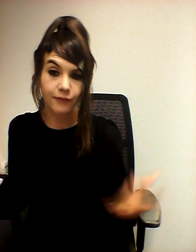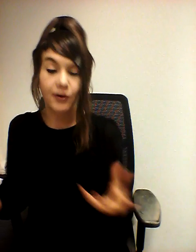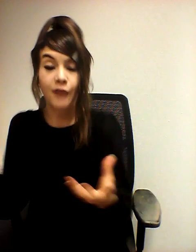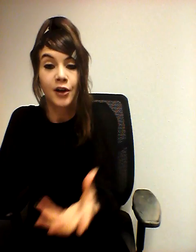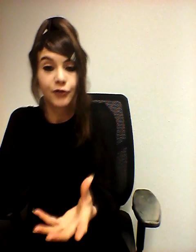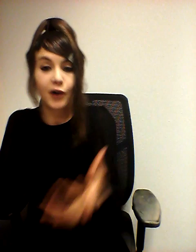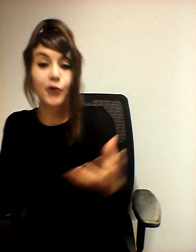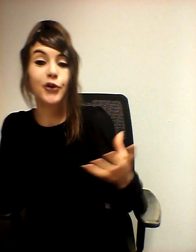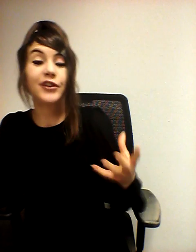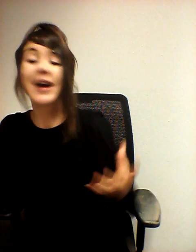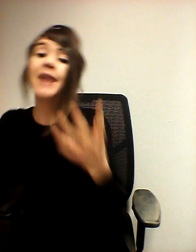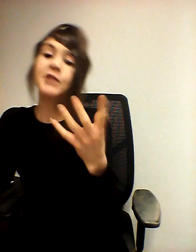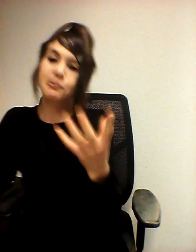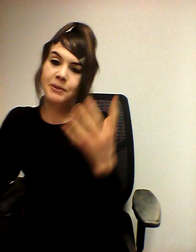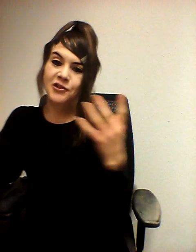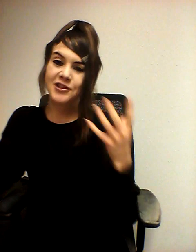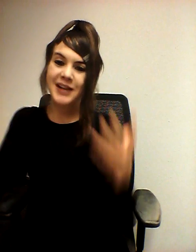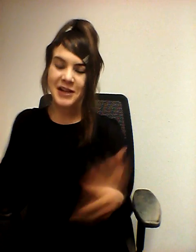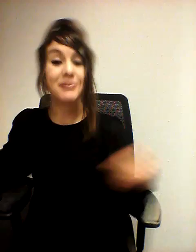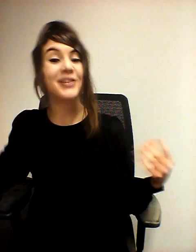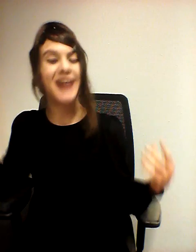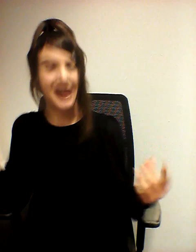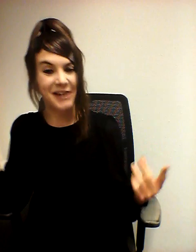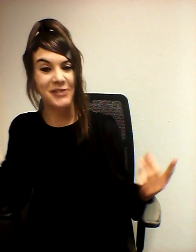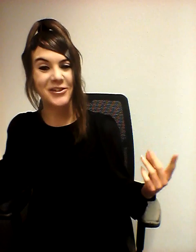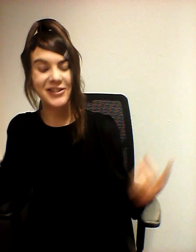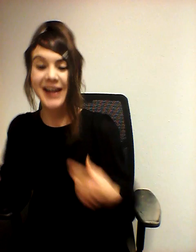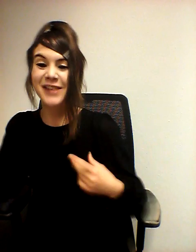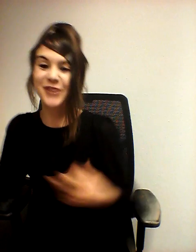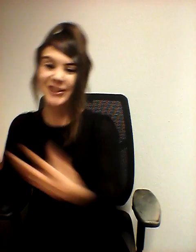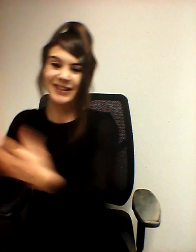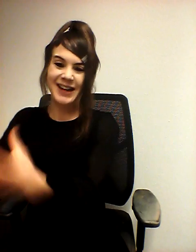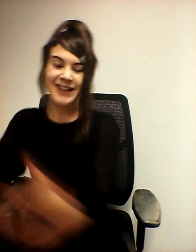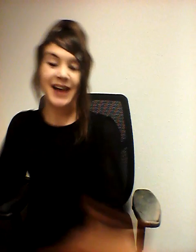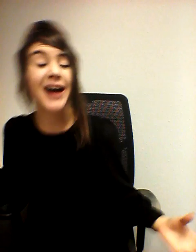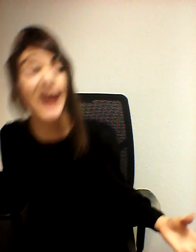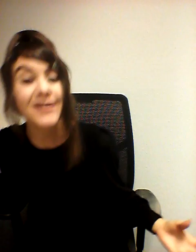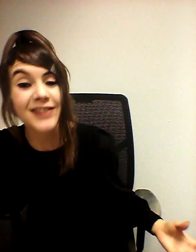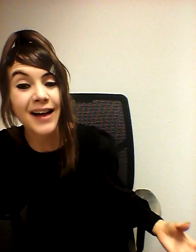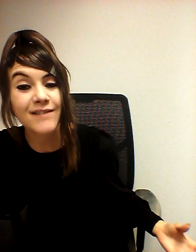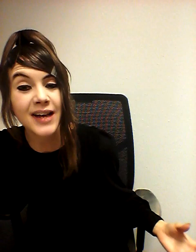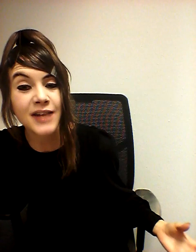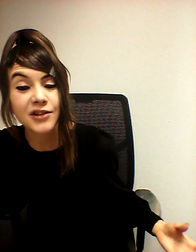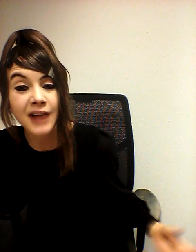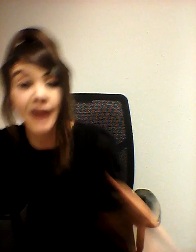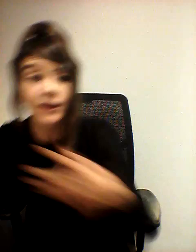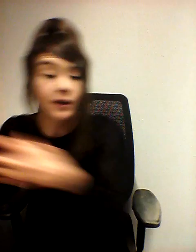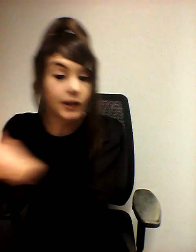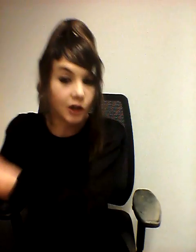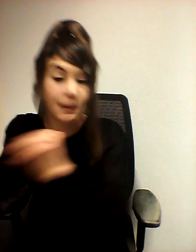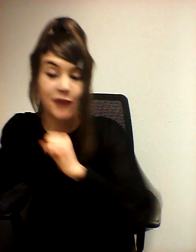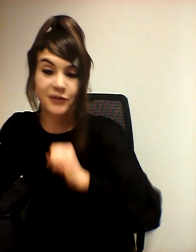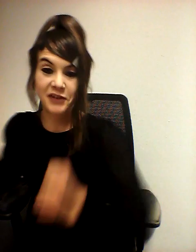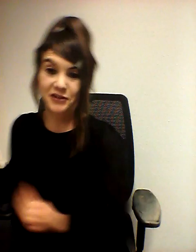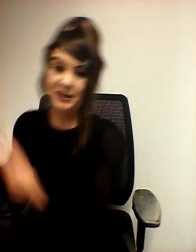daarvan, dan kunnen eiwitsplitsende enzymen uitgescheiden worden naar daar waar eiwitten aanwezig zijn. In jouw spijsverteringskanaal,